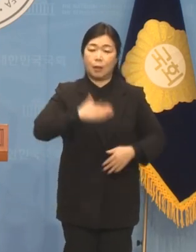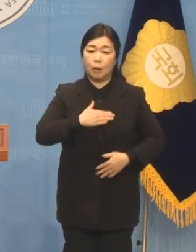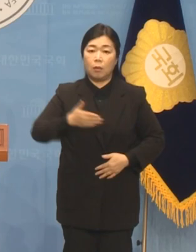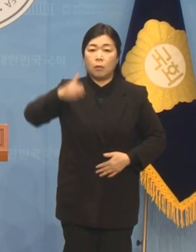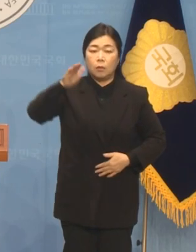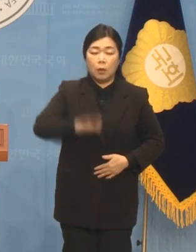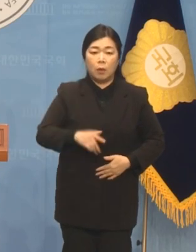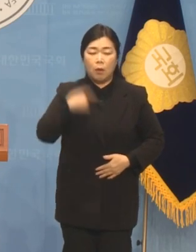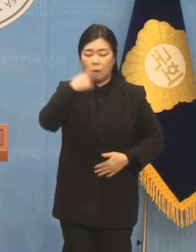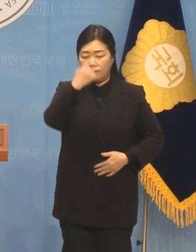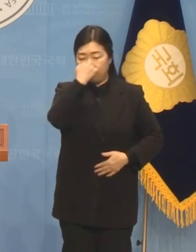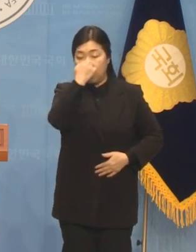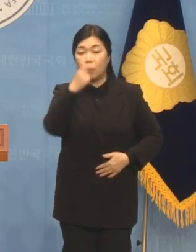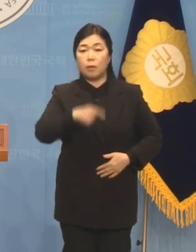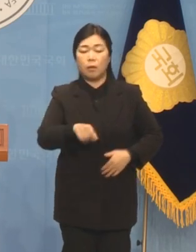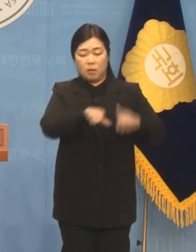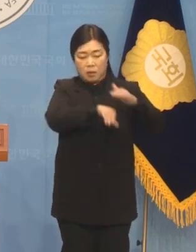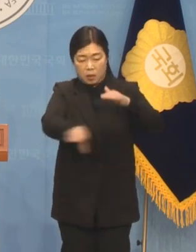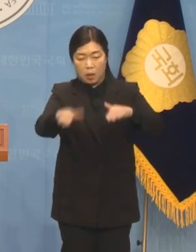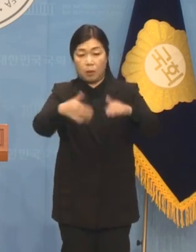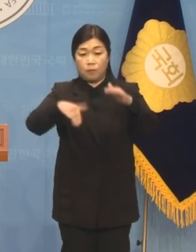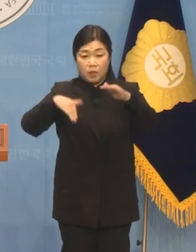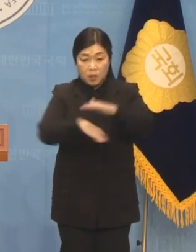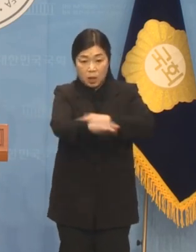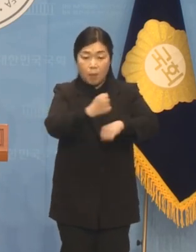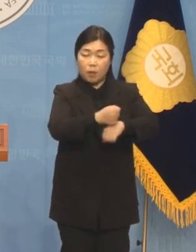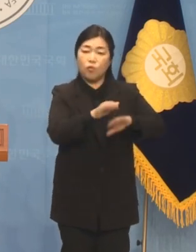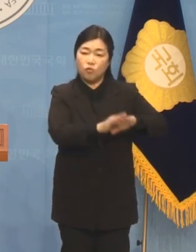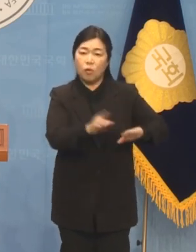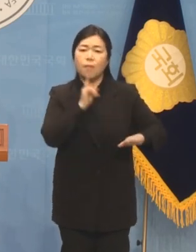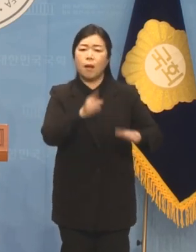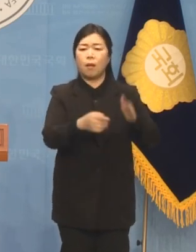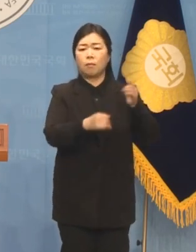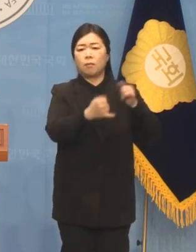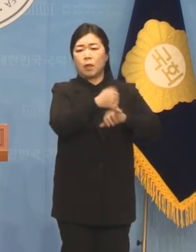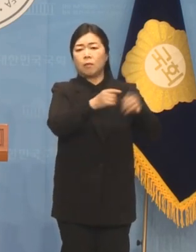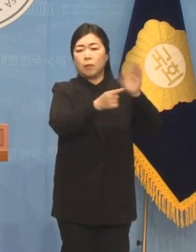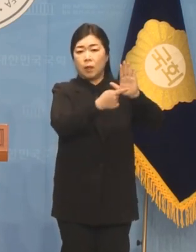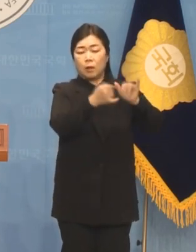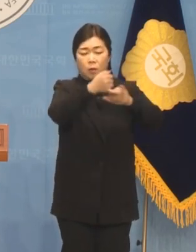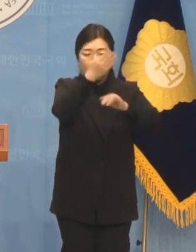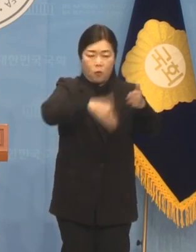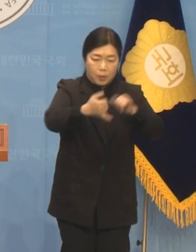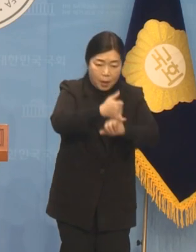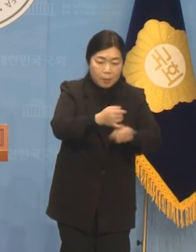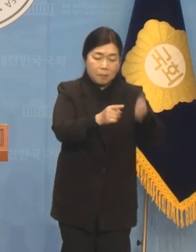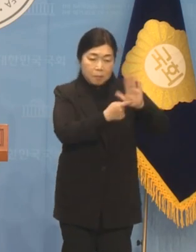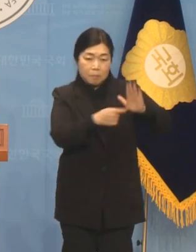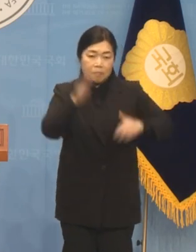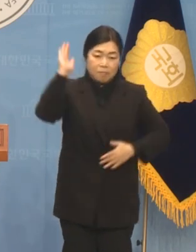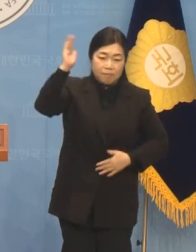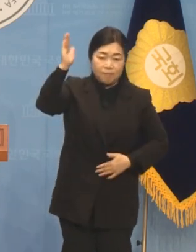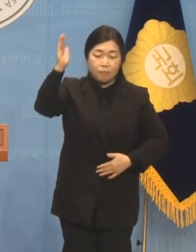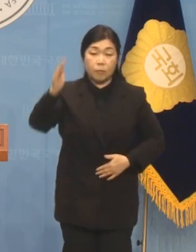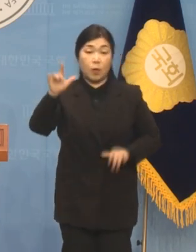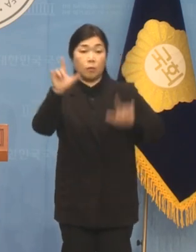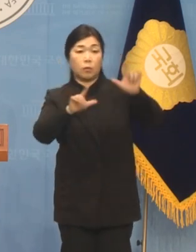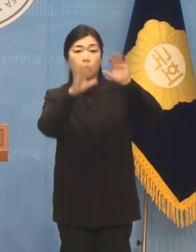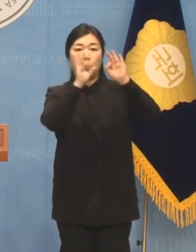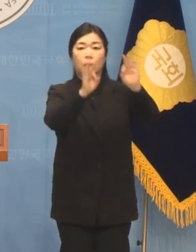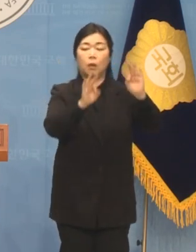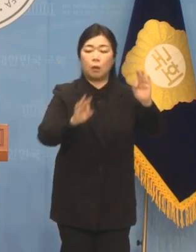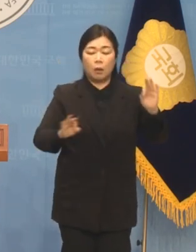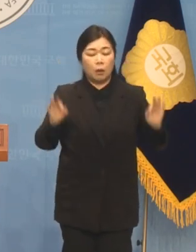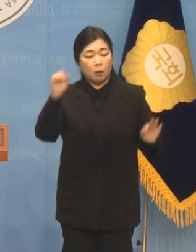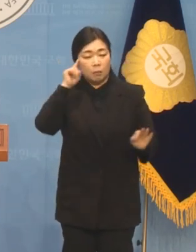철면피로 뻔뻔히 백주 대낮에 거짓말로 남발하는 표리부동의 모습에 놀라지